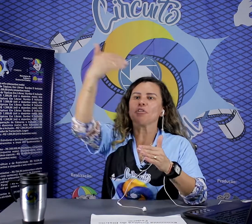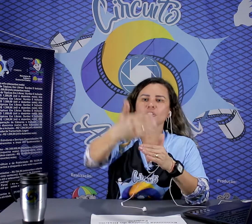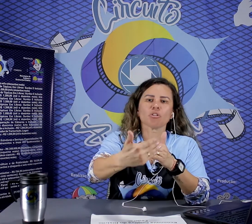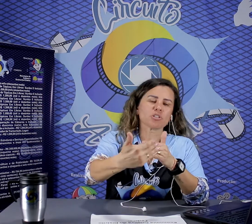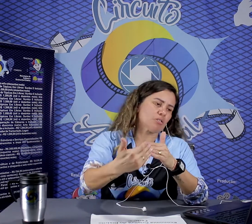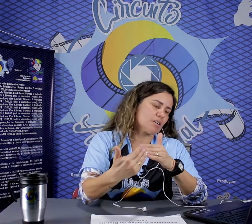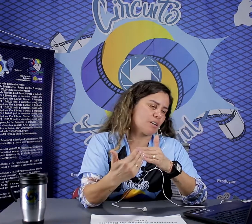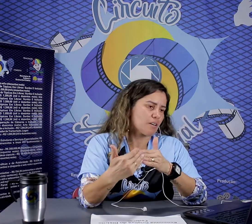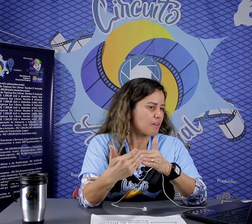homem que chegou aqui?